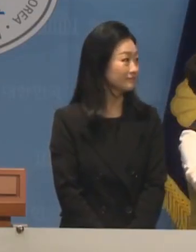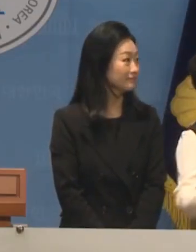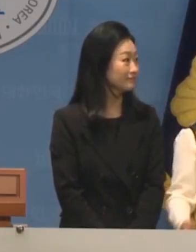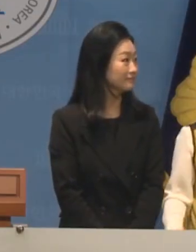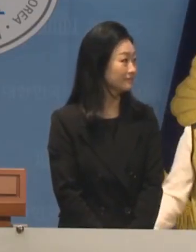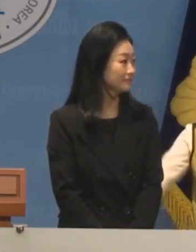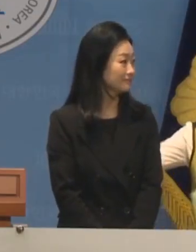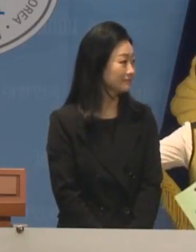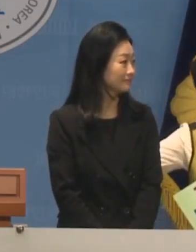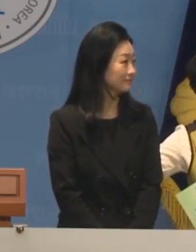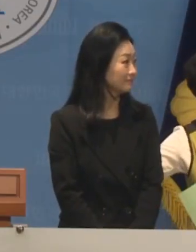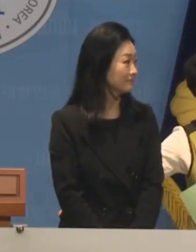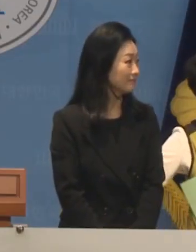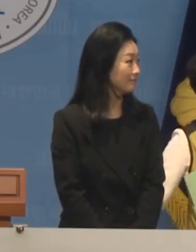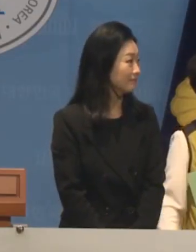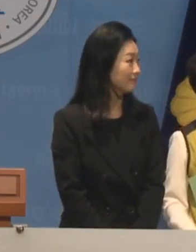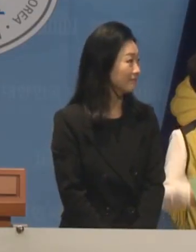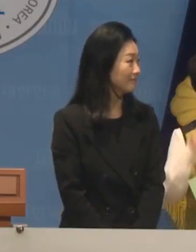네 제가